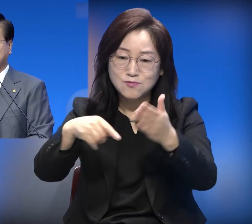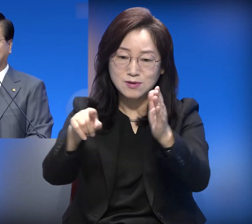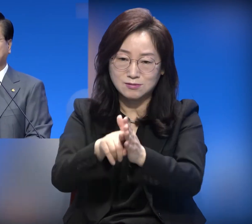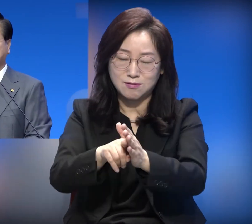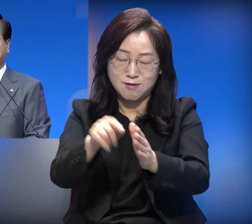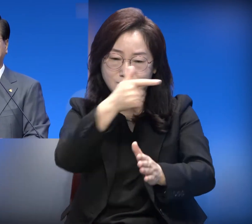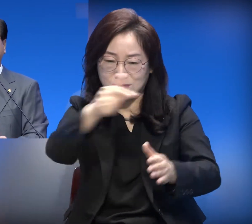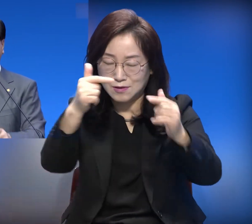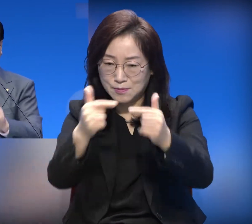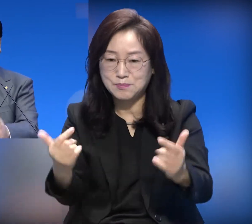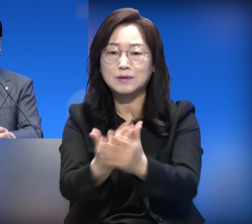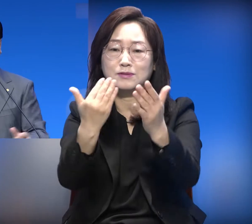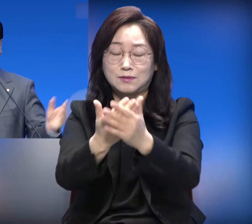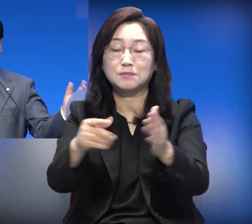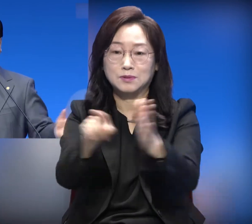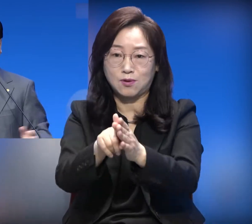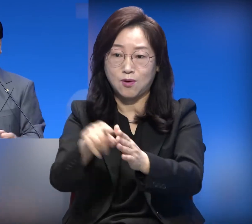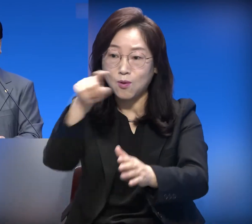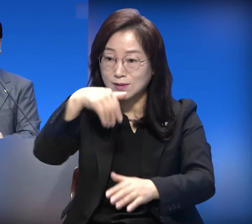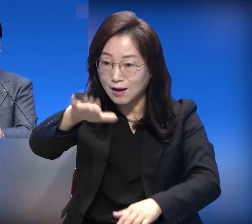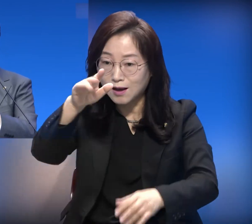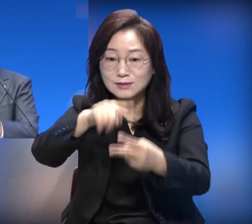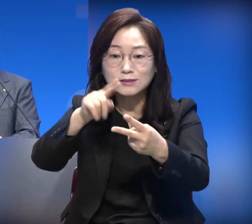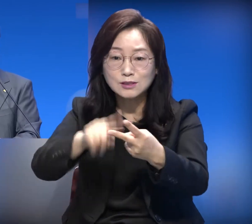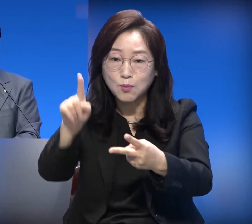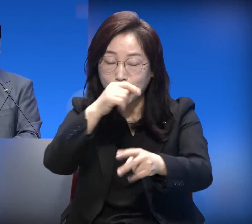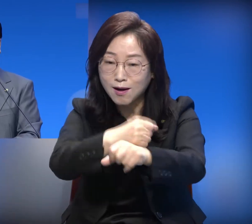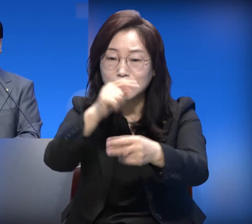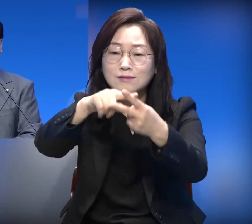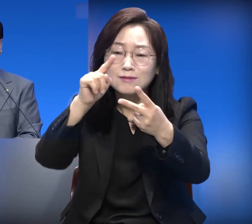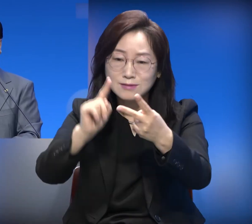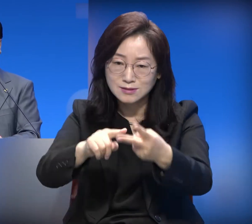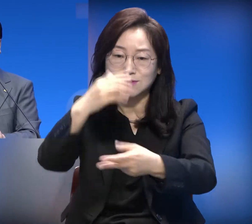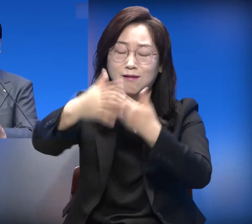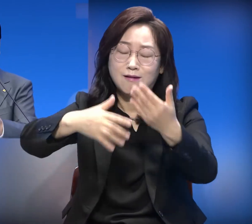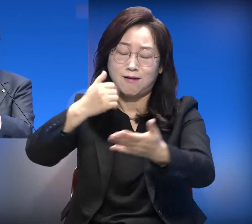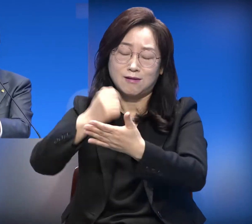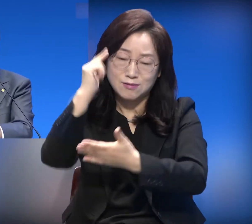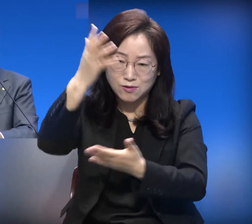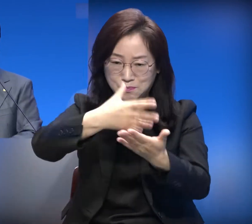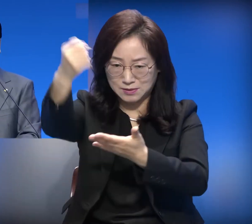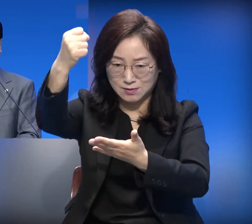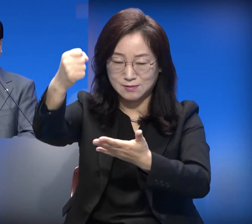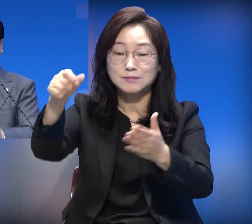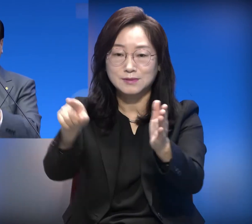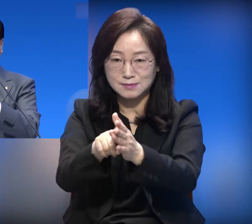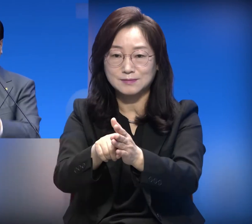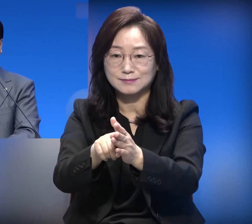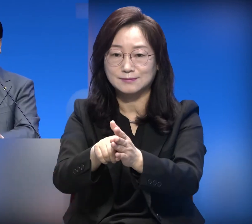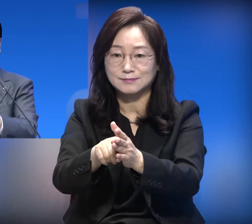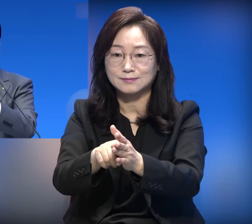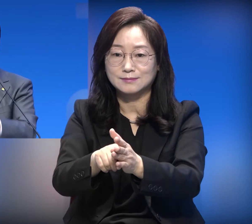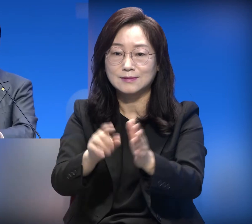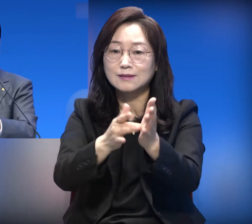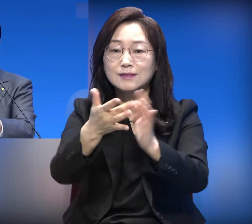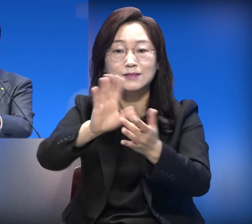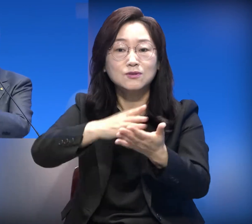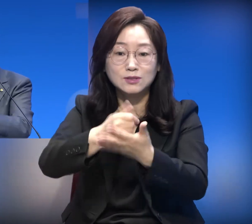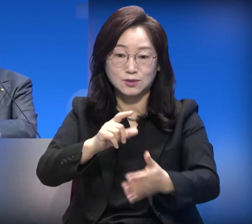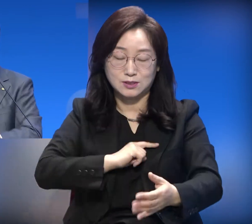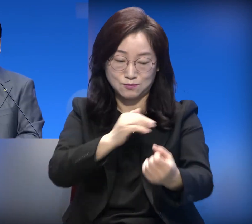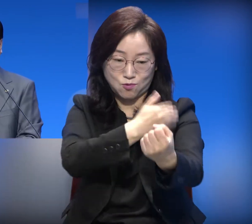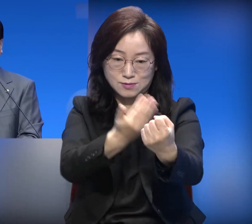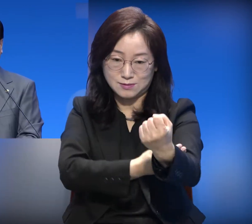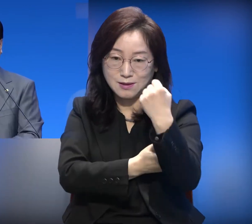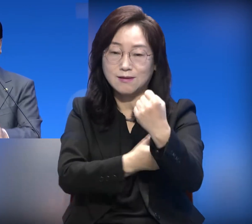것입니다. 어디를 가든지 무엇을 하든지 하나님의 이름을 통해서 영광을 받으시고 위대한 역사를 이루어 주실 것입니다. 예수 그리스도의 이름의